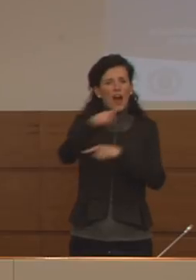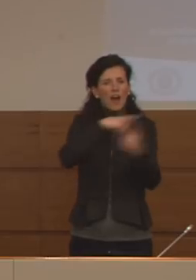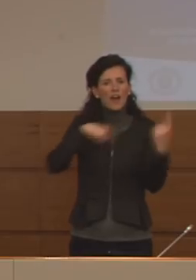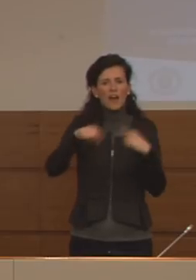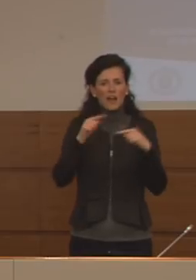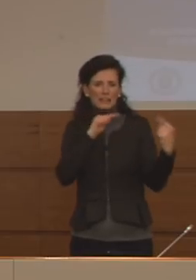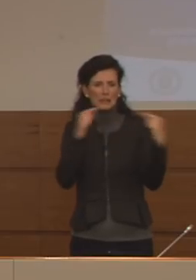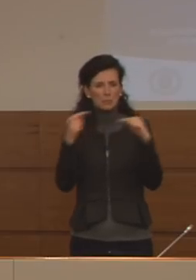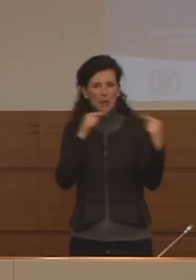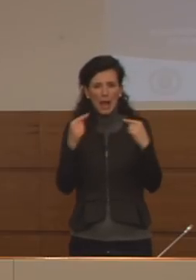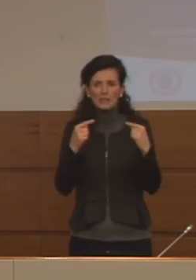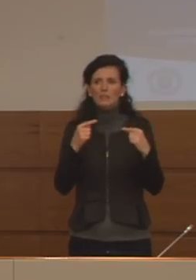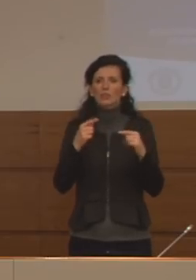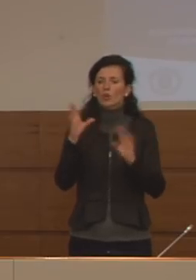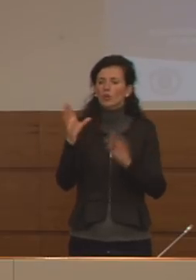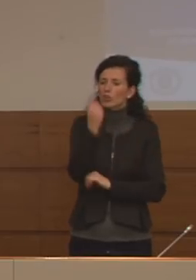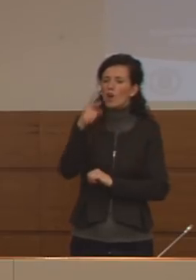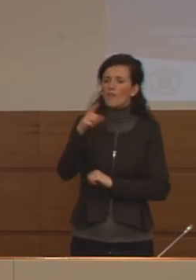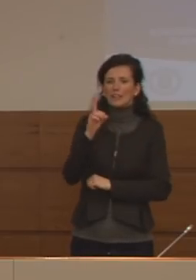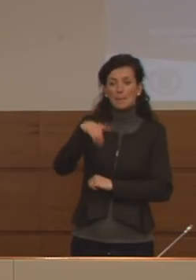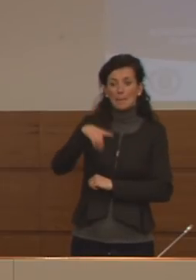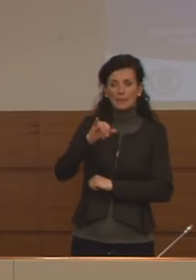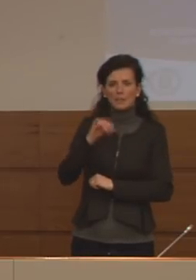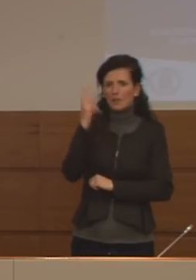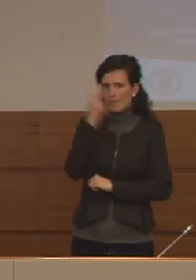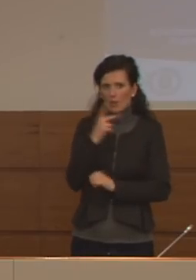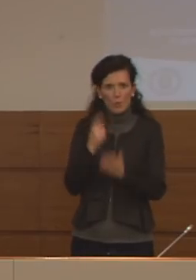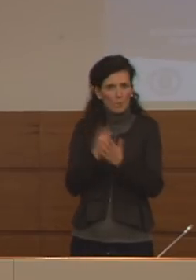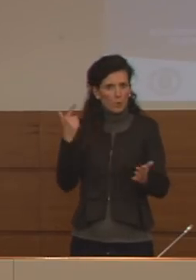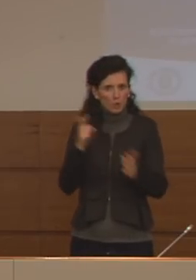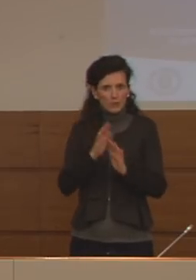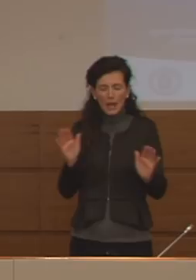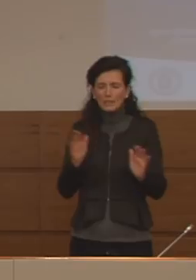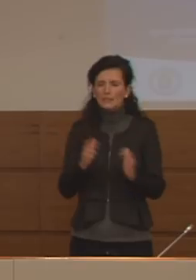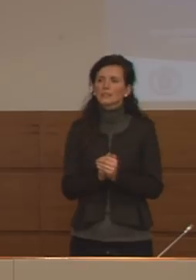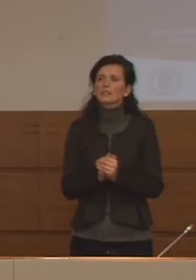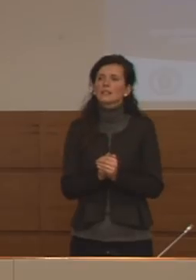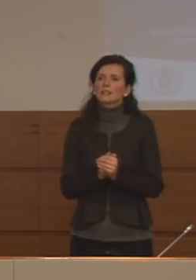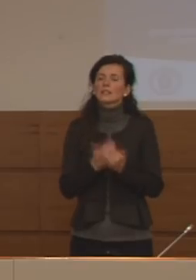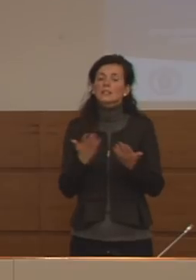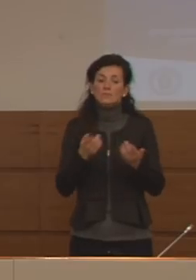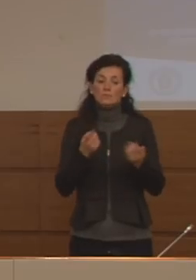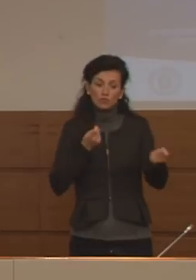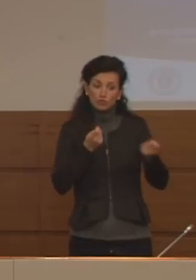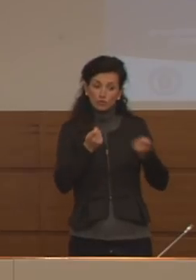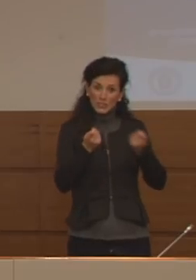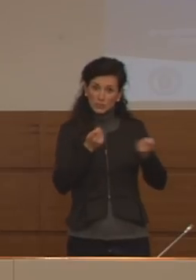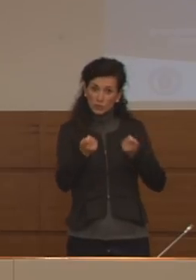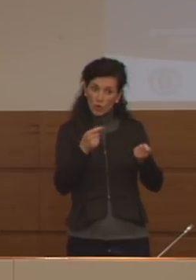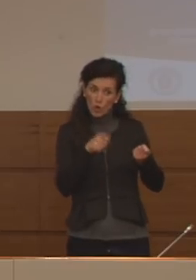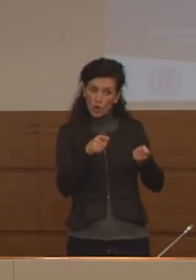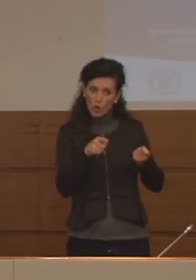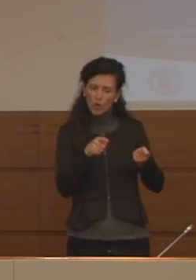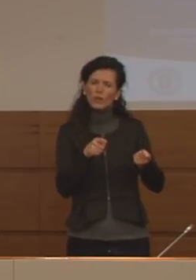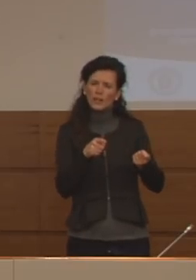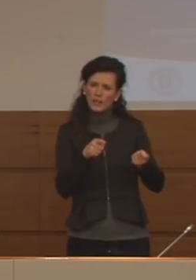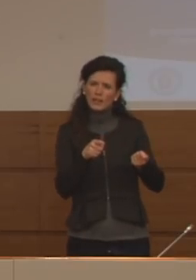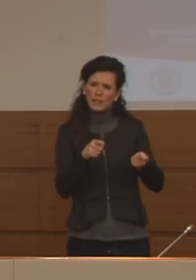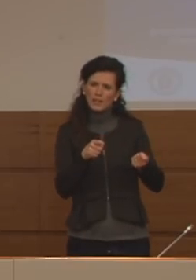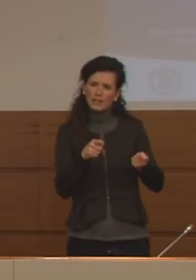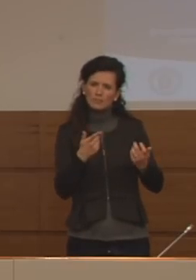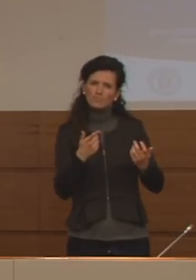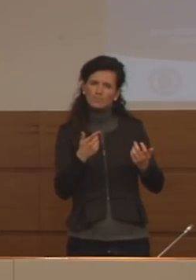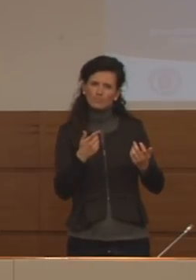è un tema assolutamente importante però credo che gli aspetti di gestione siano anche più complessi anche